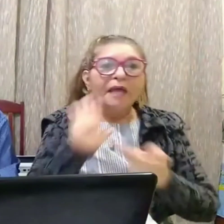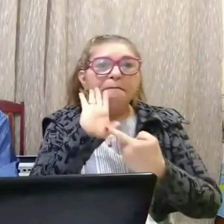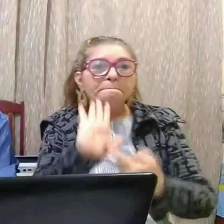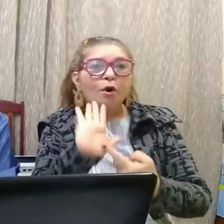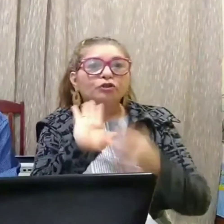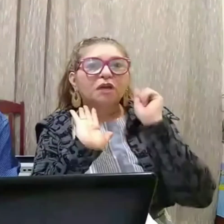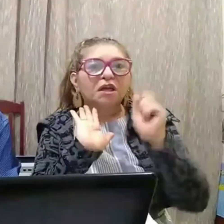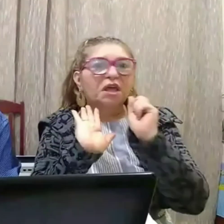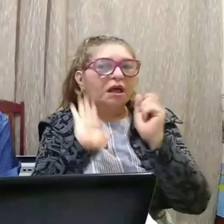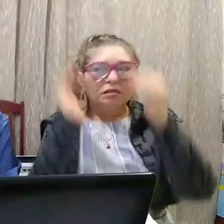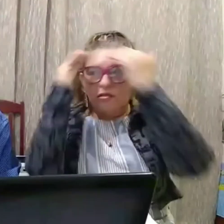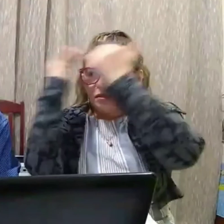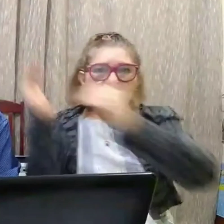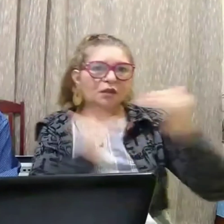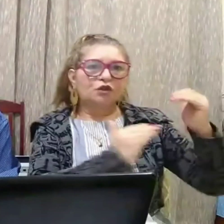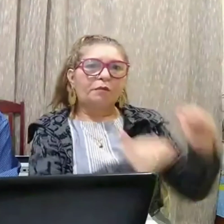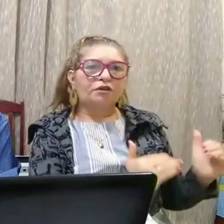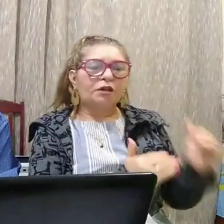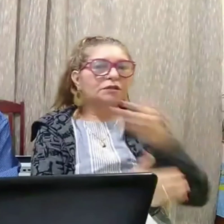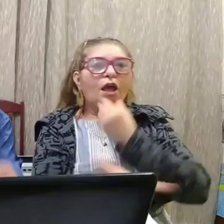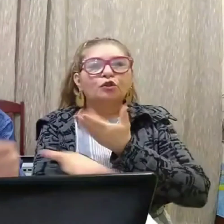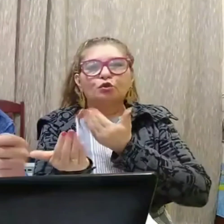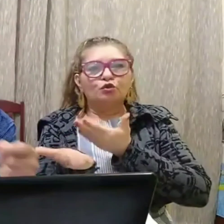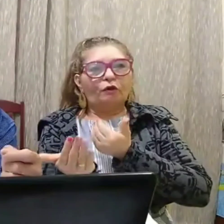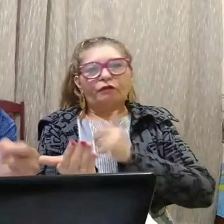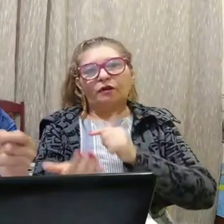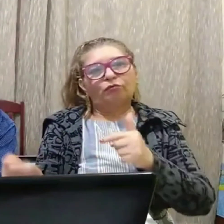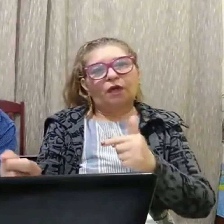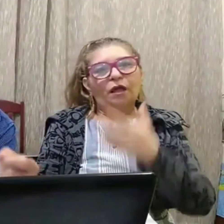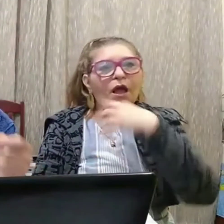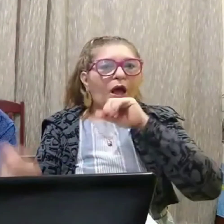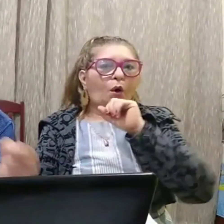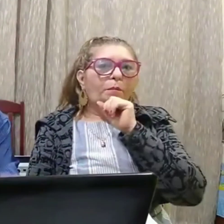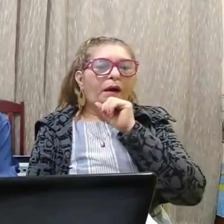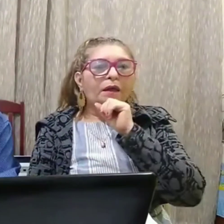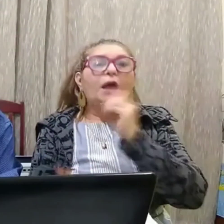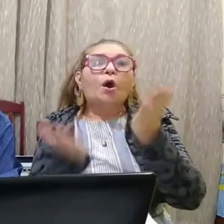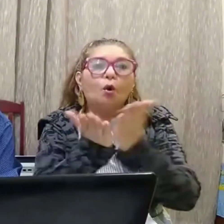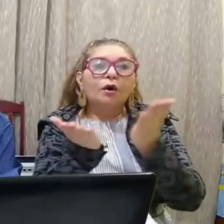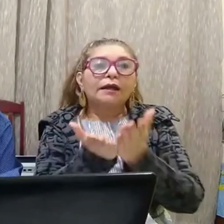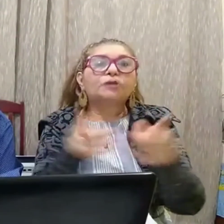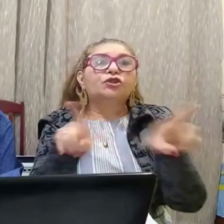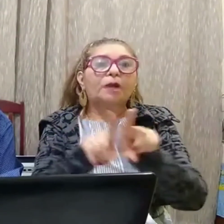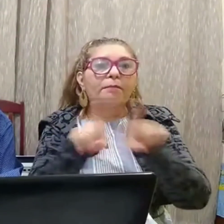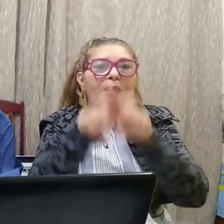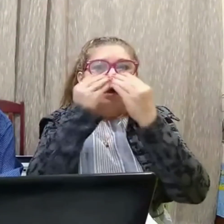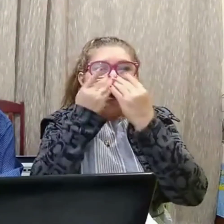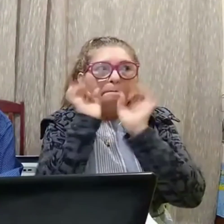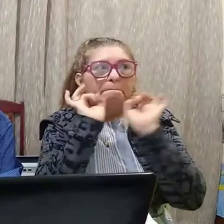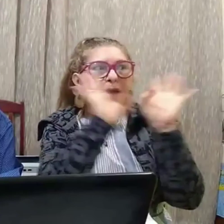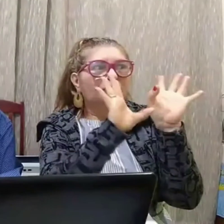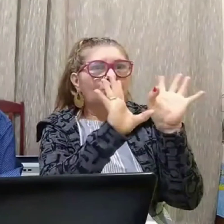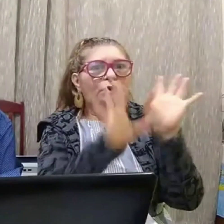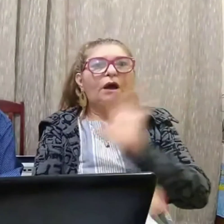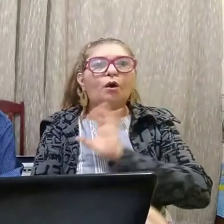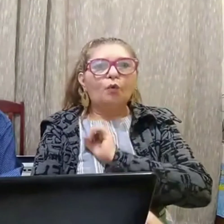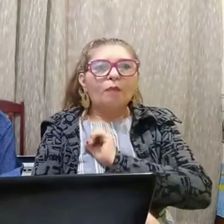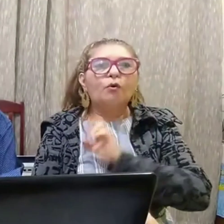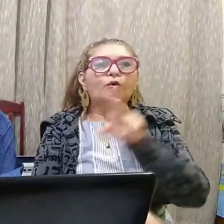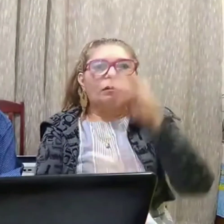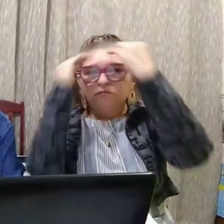demonstra desobediência daquele jovem. E quando o crente faz isso, abandona o primeiro amor, ele está